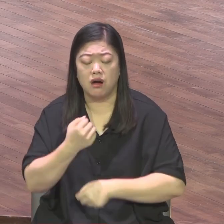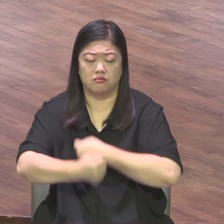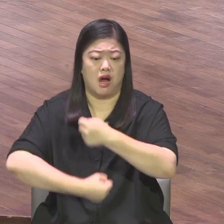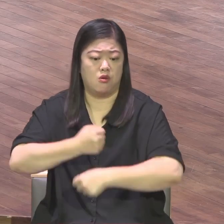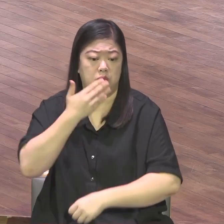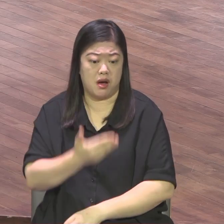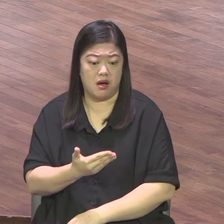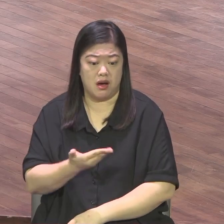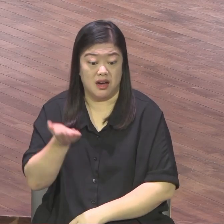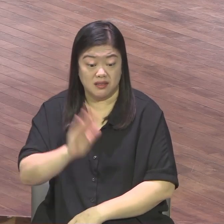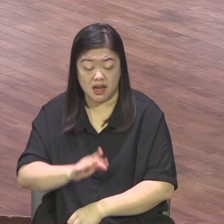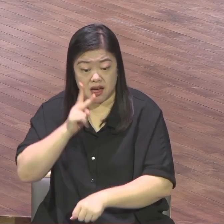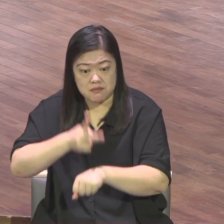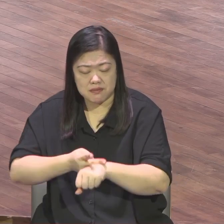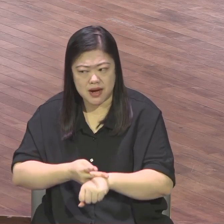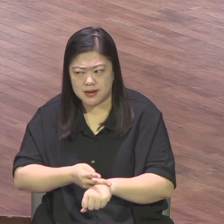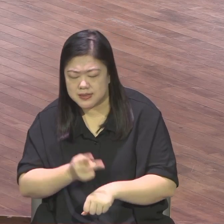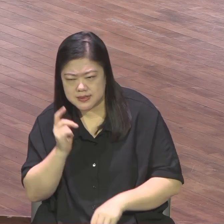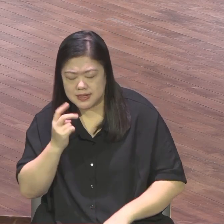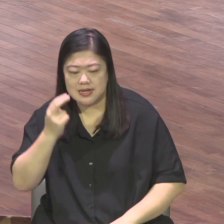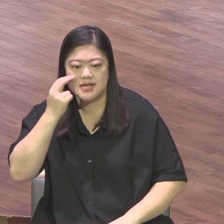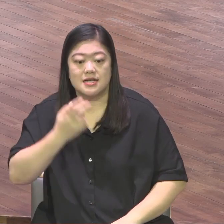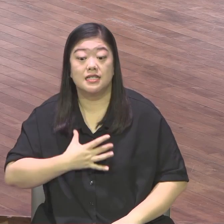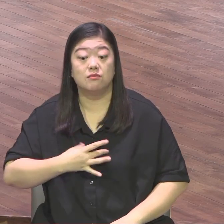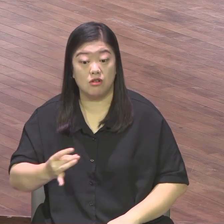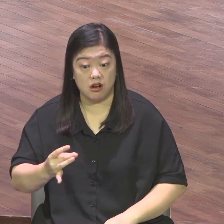그래서 이 모든 초점이